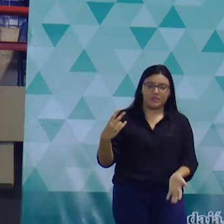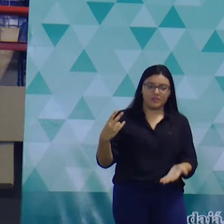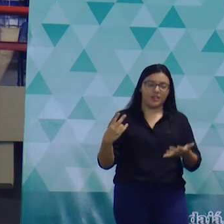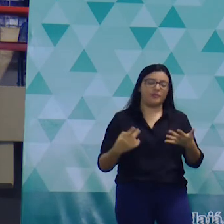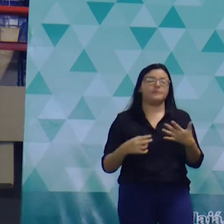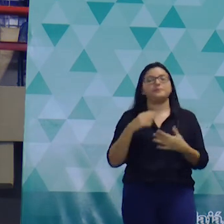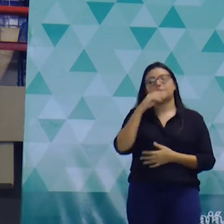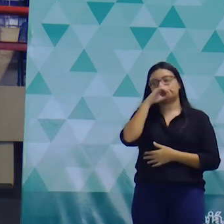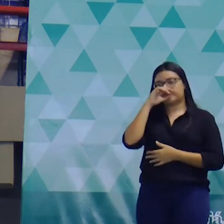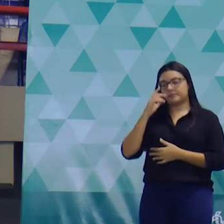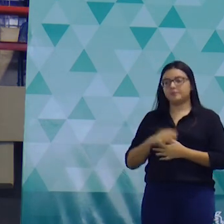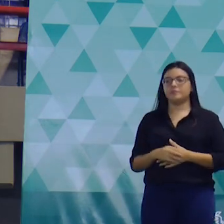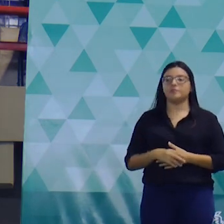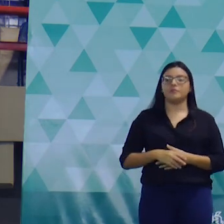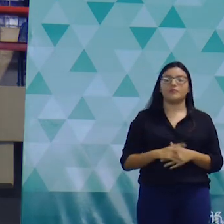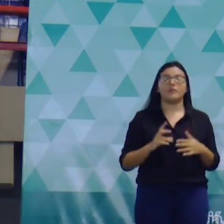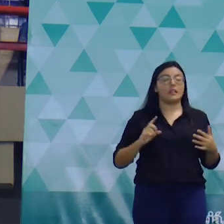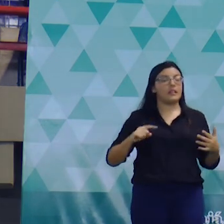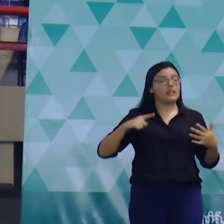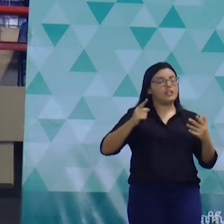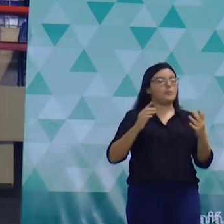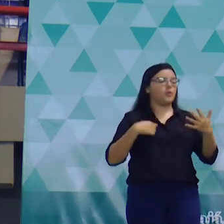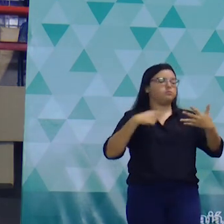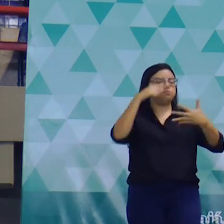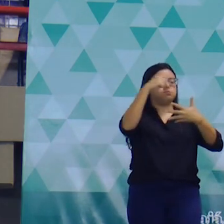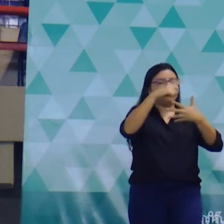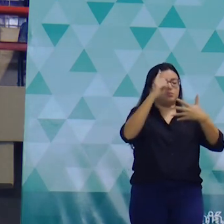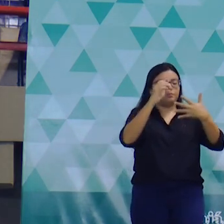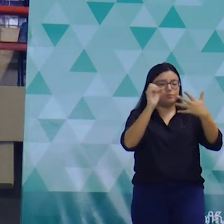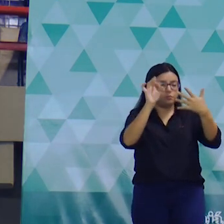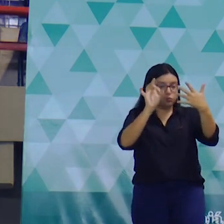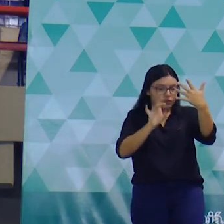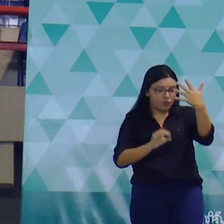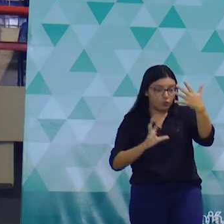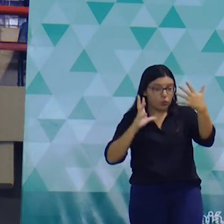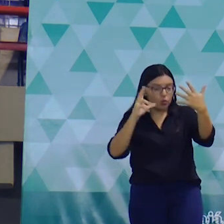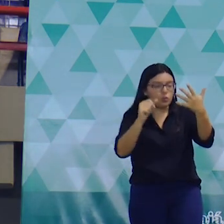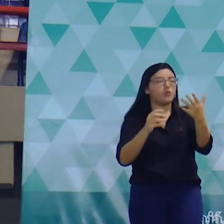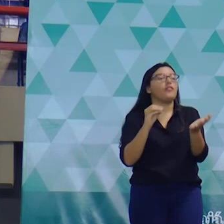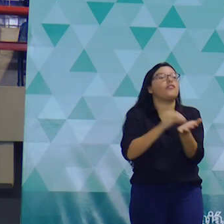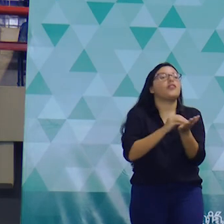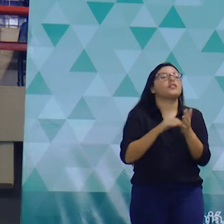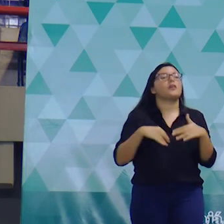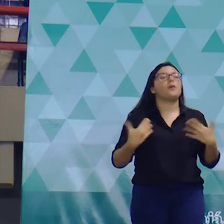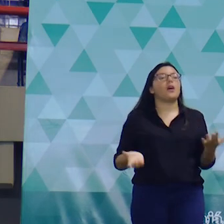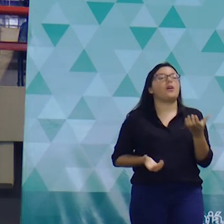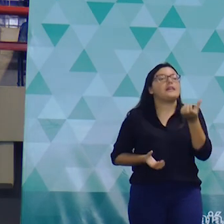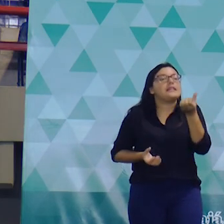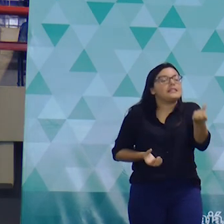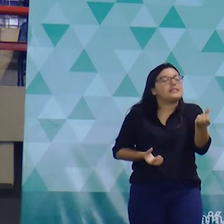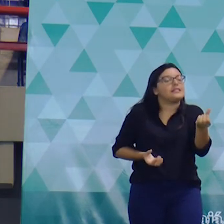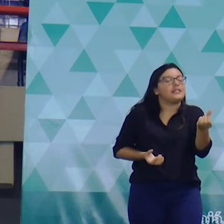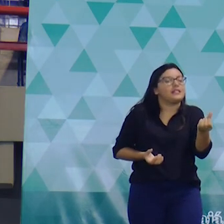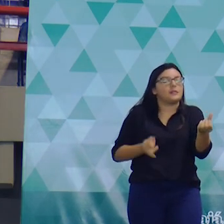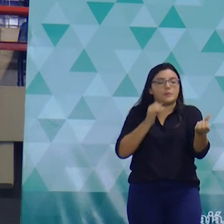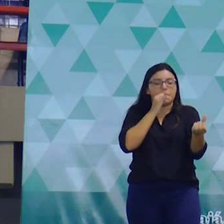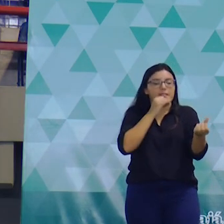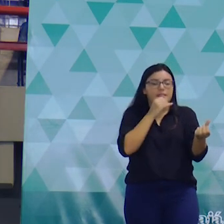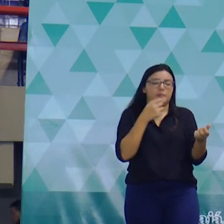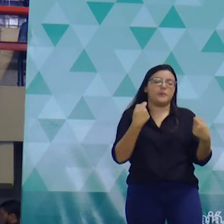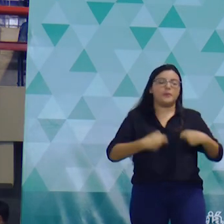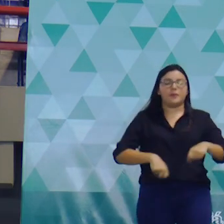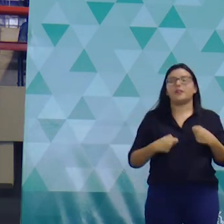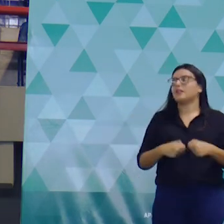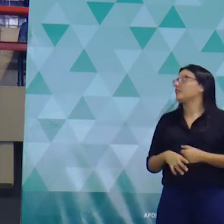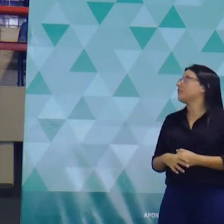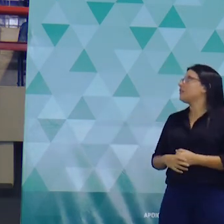informação é pedida. Pessoal, depois que você identificou quem são os envolvidos, você vai estabelecer uma proporção entre eles. E